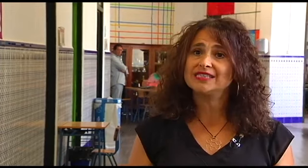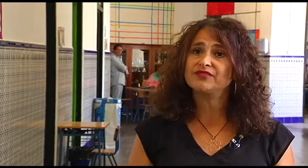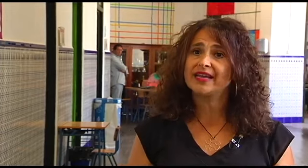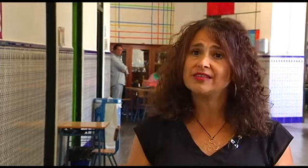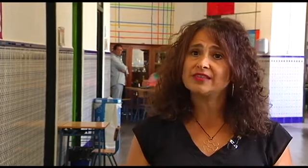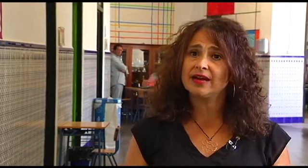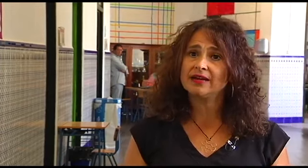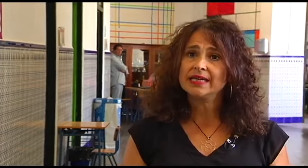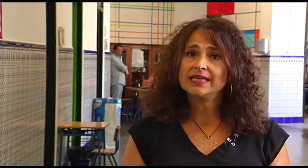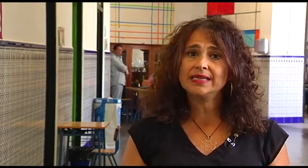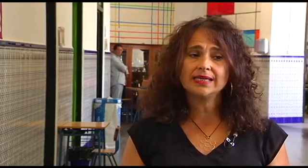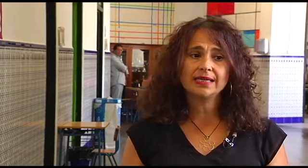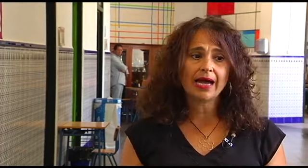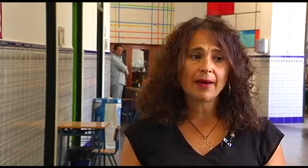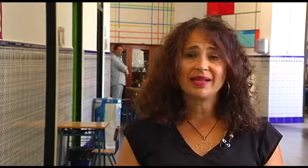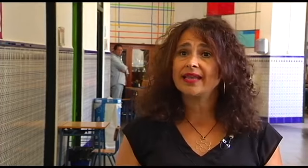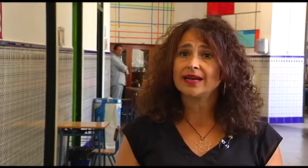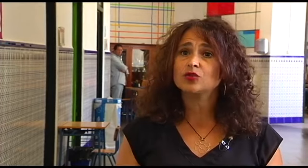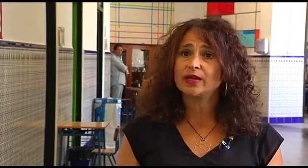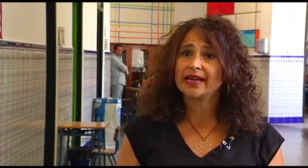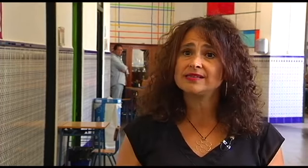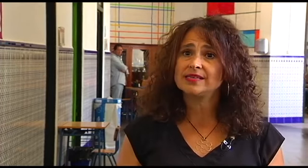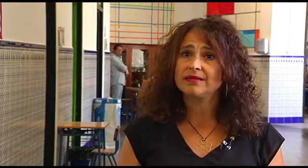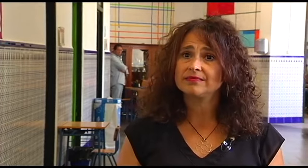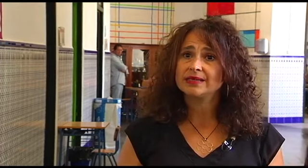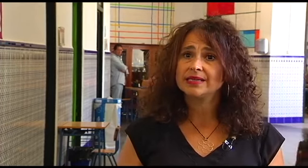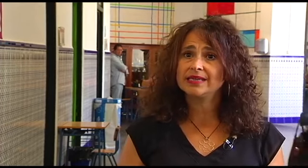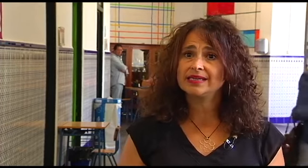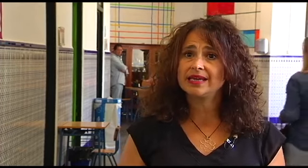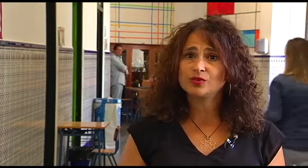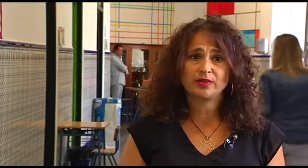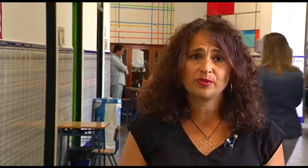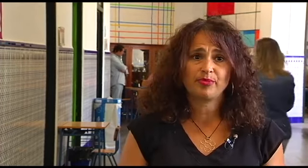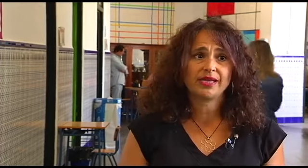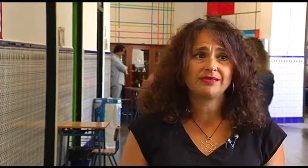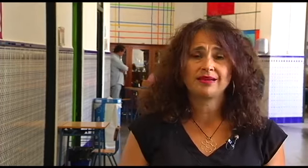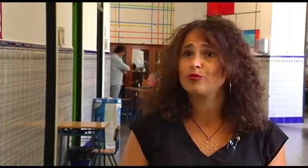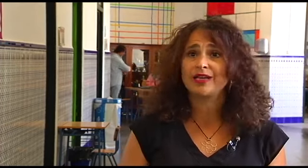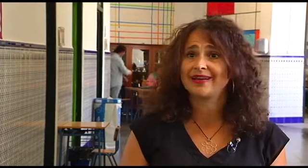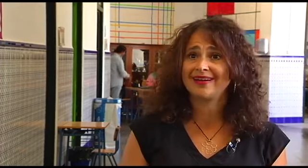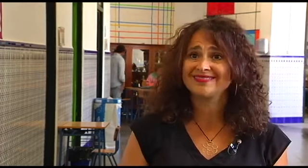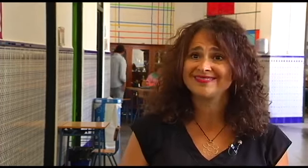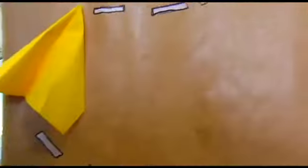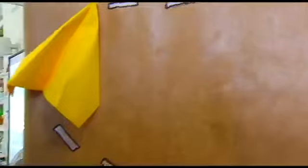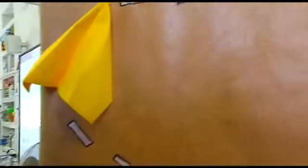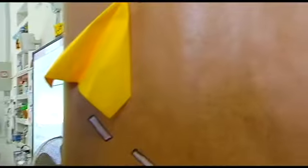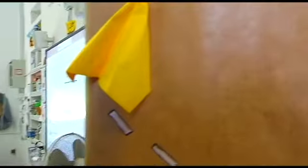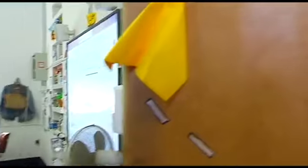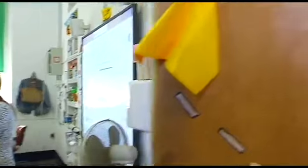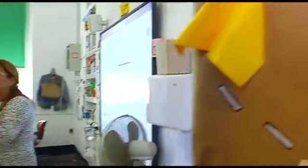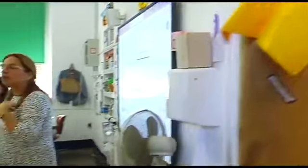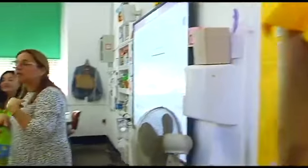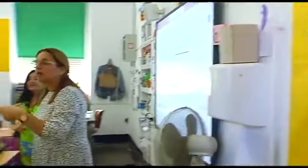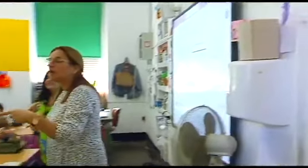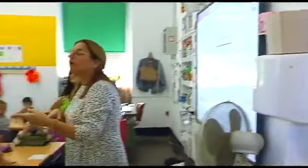la diferencia y aprender la tolerancia. Y es una experiencia muy rica. A ver, Nicolás, dime. Sal.